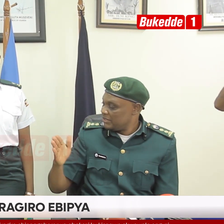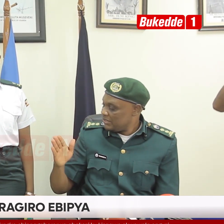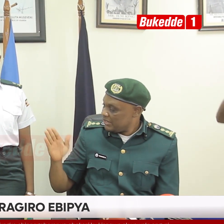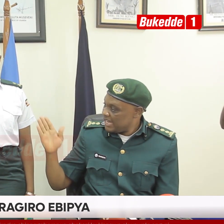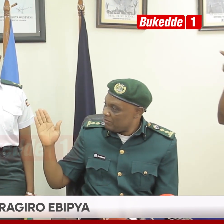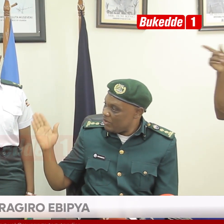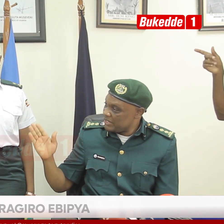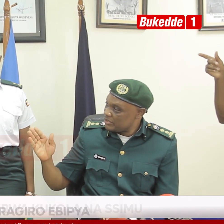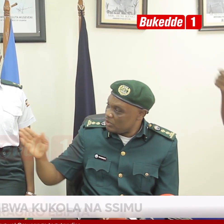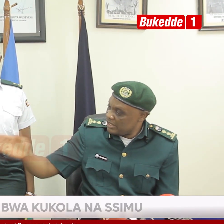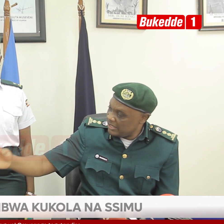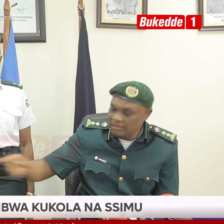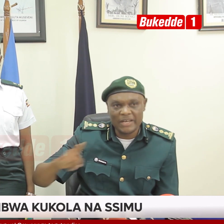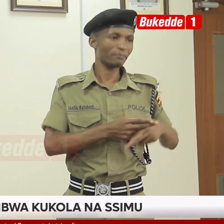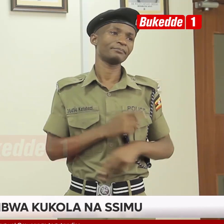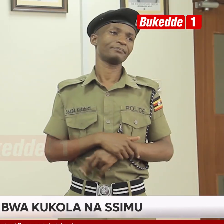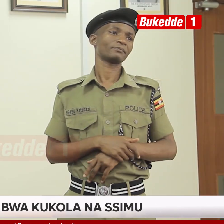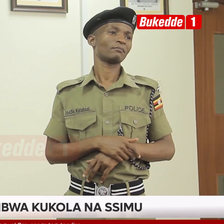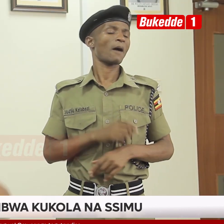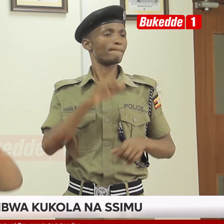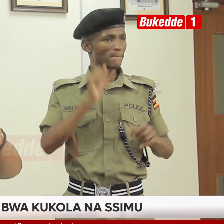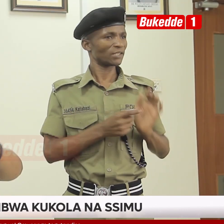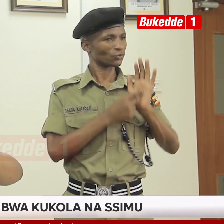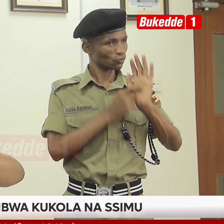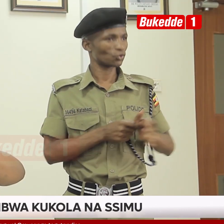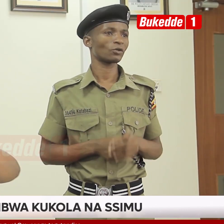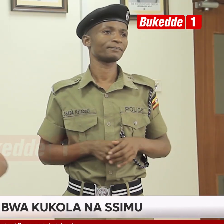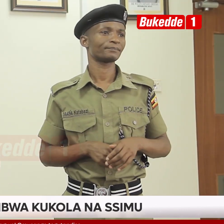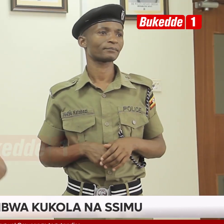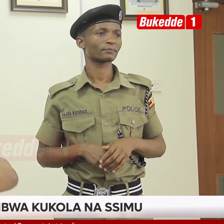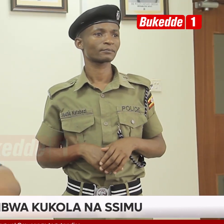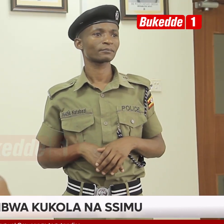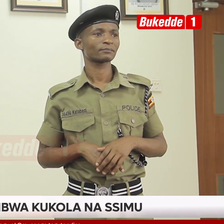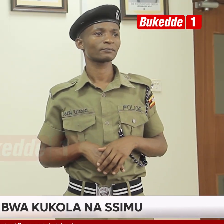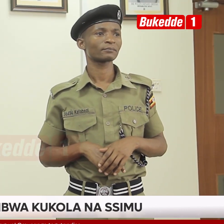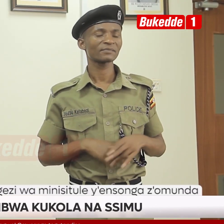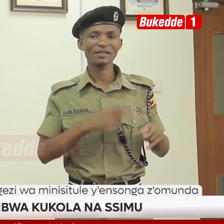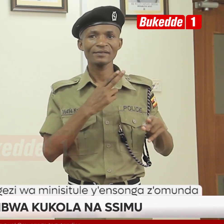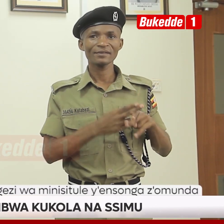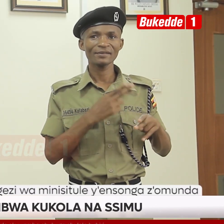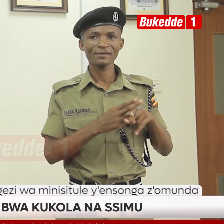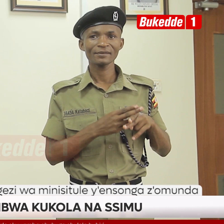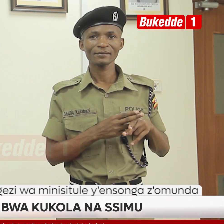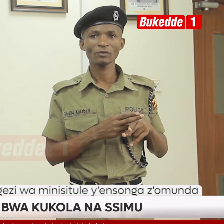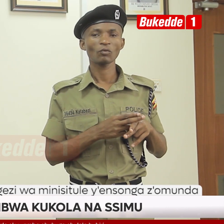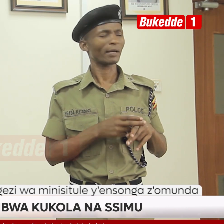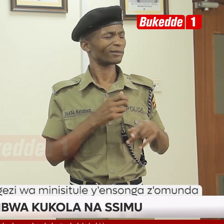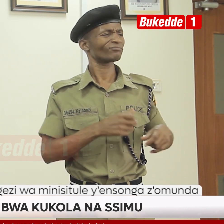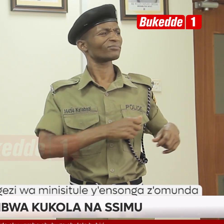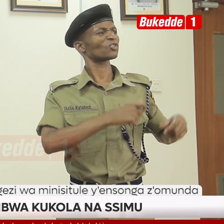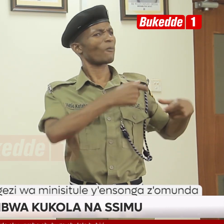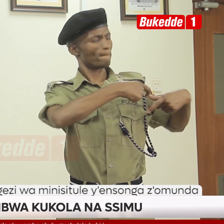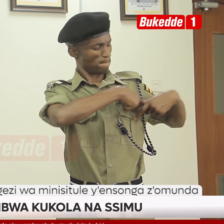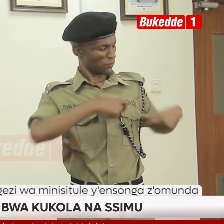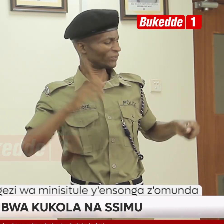bambadde ekyambalo okuli erinnya. Ate kati going forward erinnya eryo tugenda kuliteekako permanently